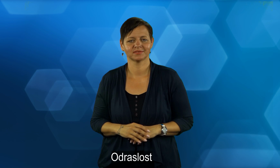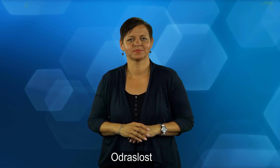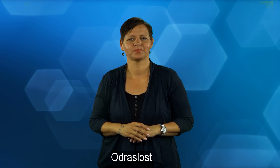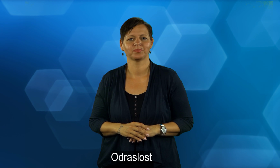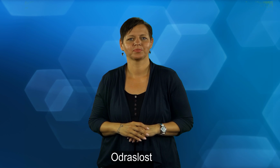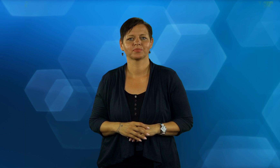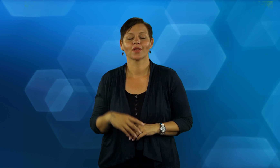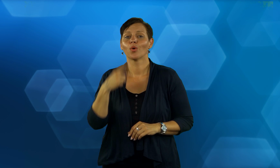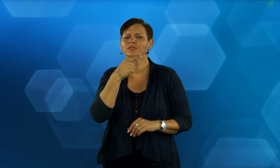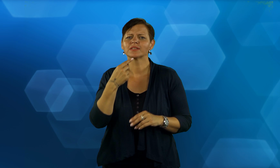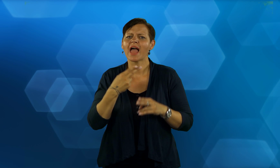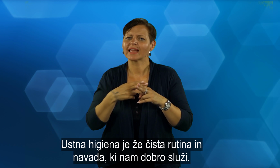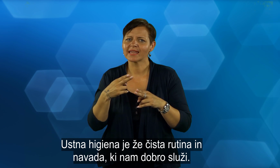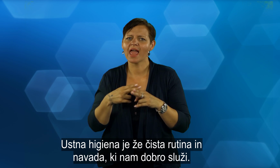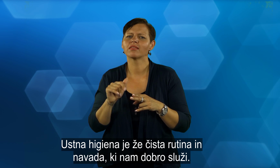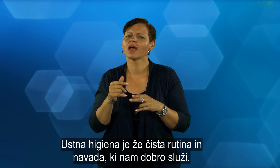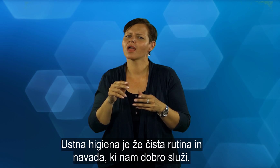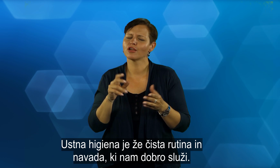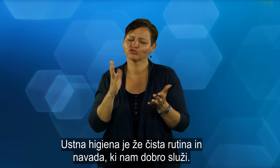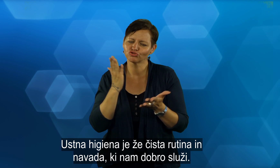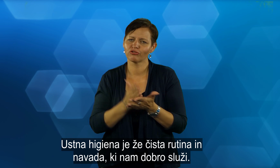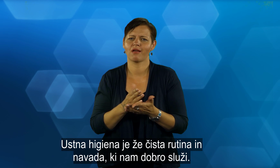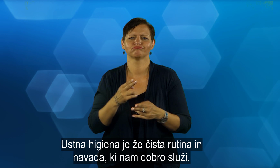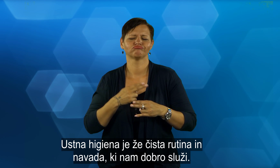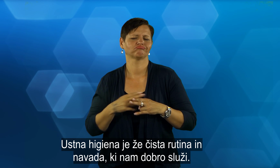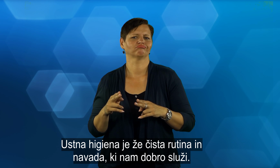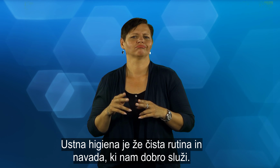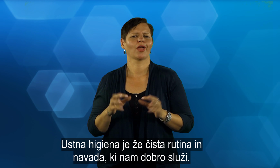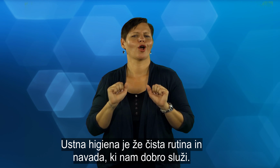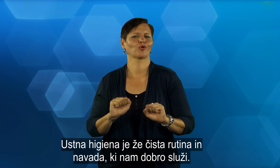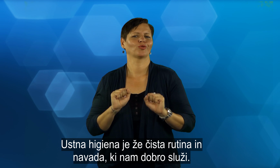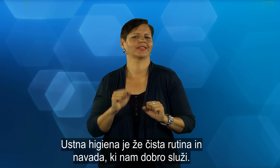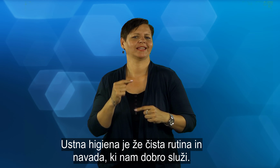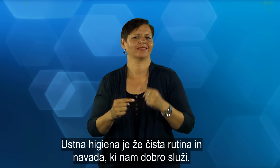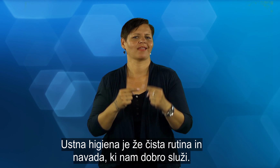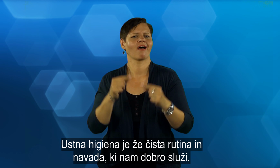Odraslost. Ustna higiena je že čista rutina in navada, ki nam dobro služi.